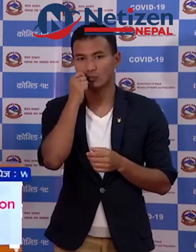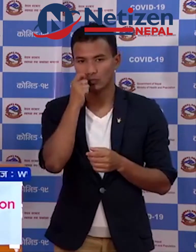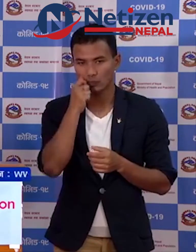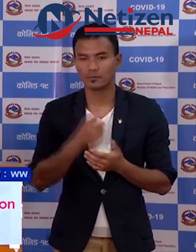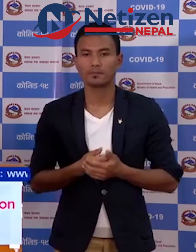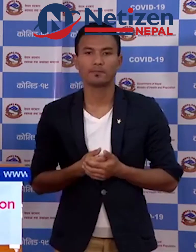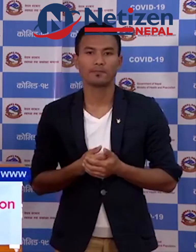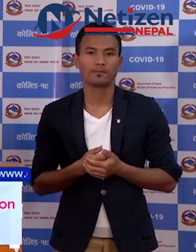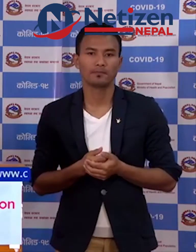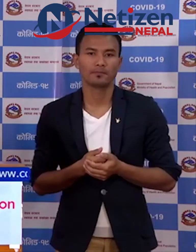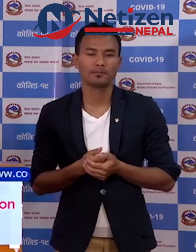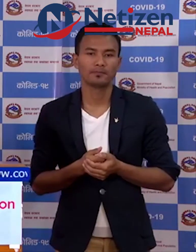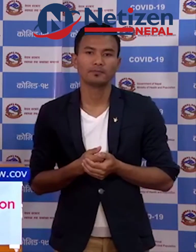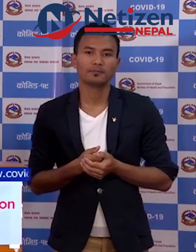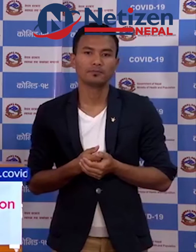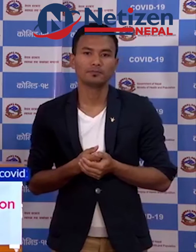पुरुष,